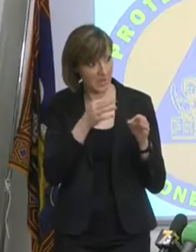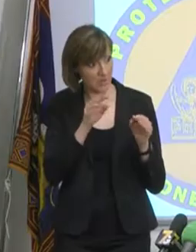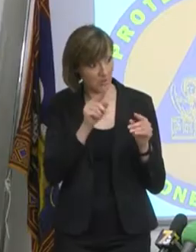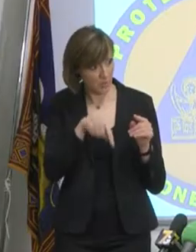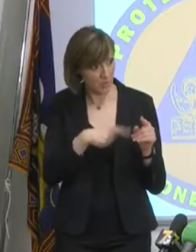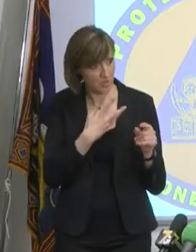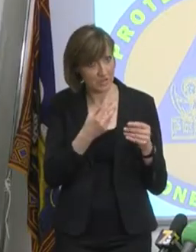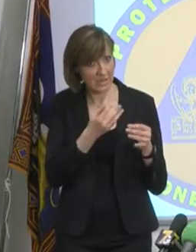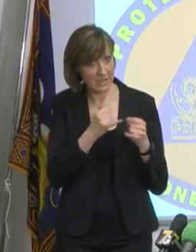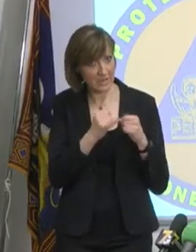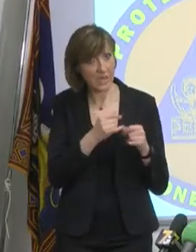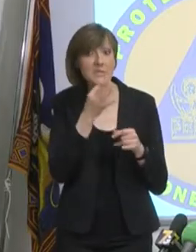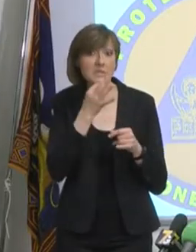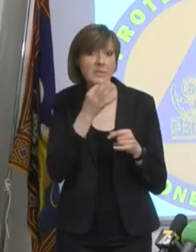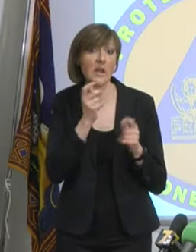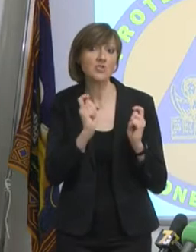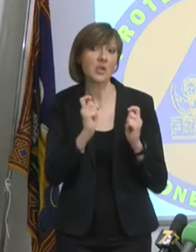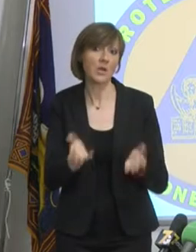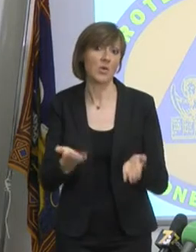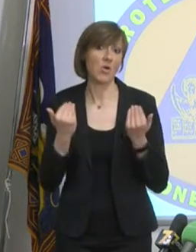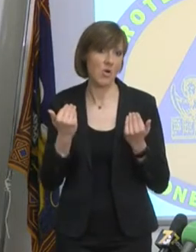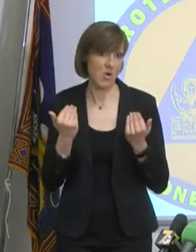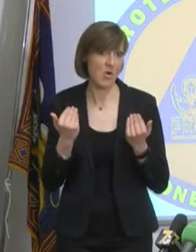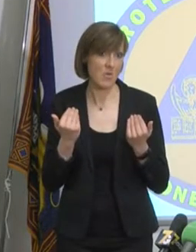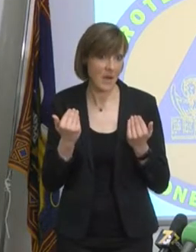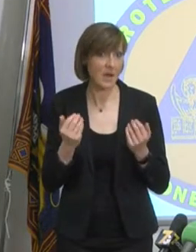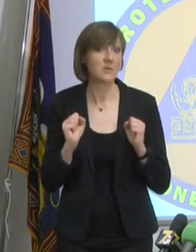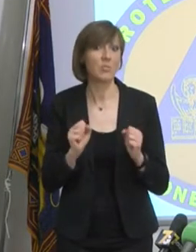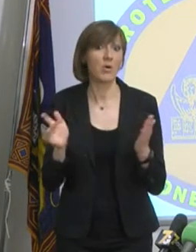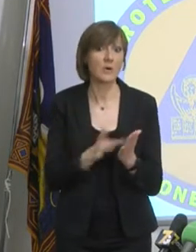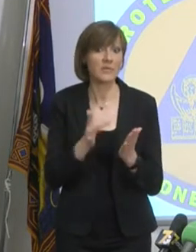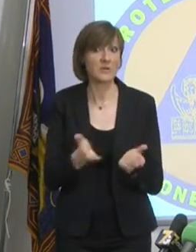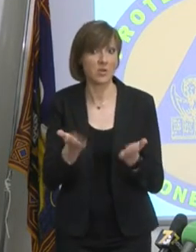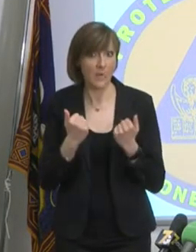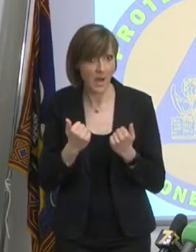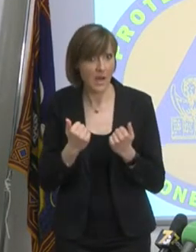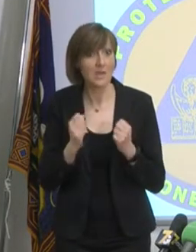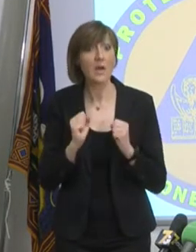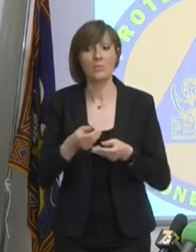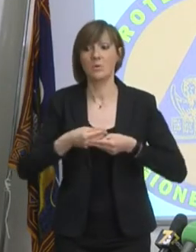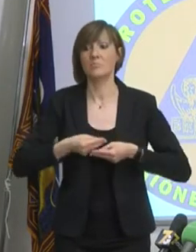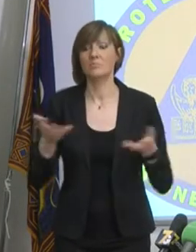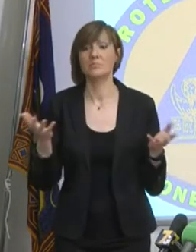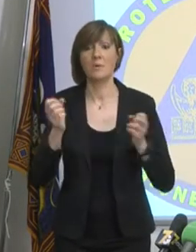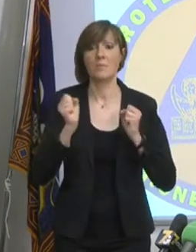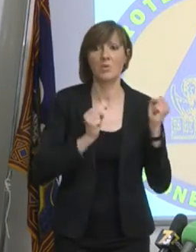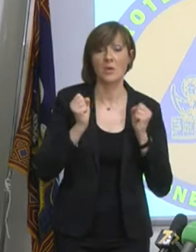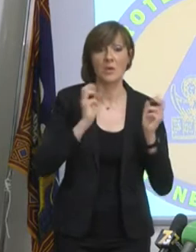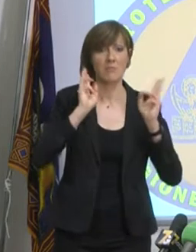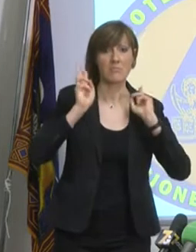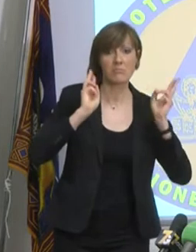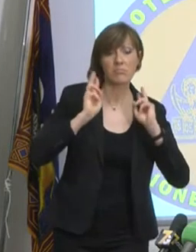esercizi. Ragazzi, comprate i giornali, comprate le riviste, distribuiteli in bar, dalla parrucchiera,